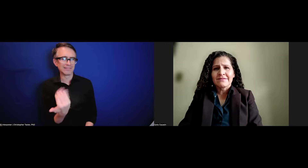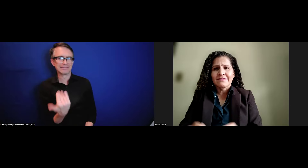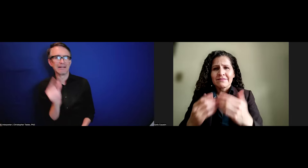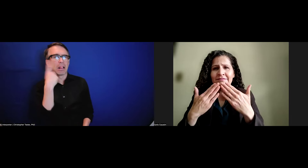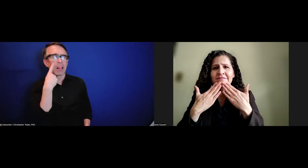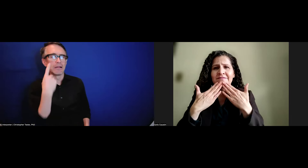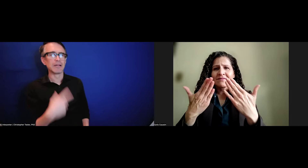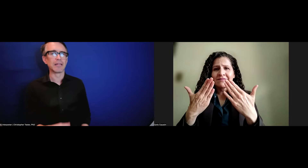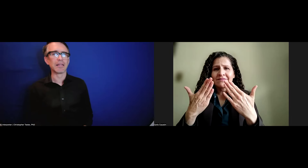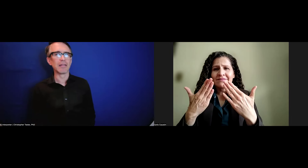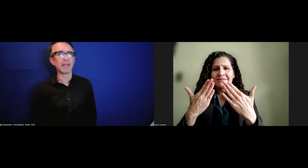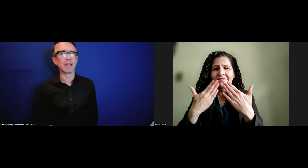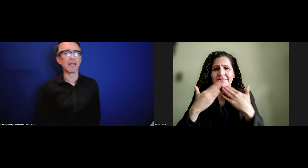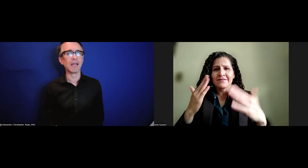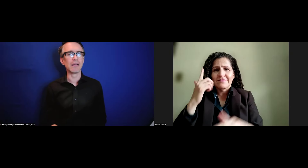Or K.